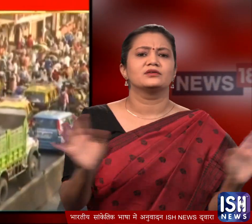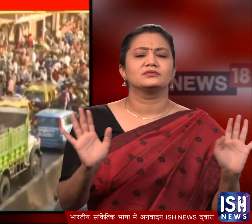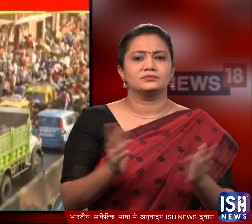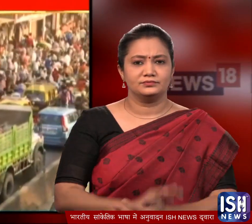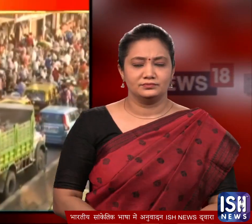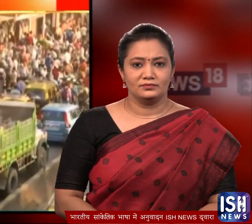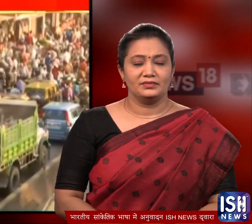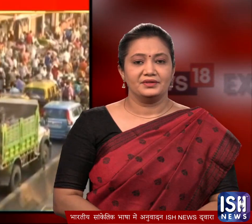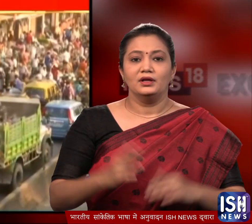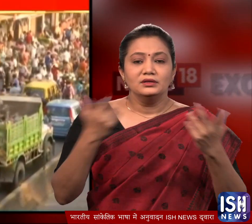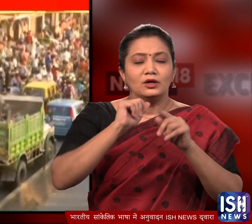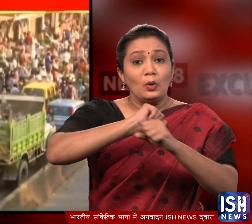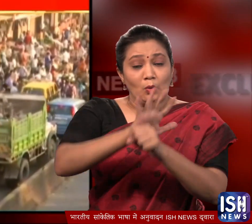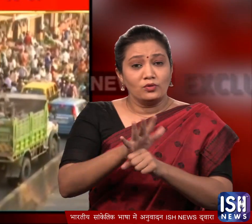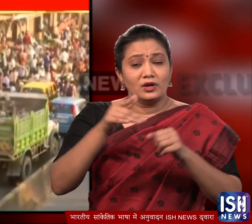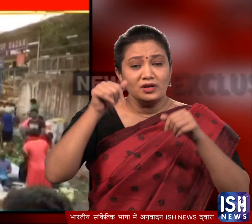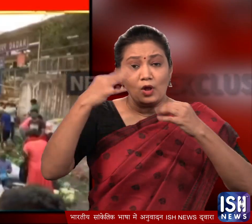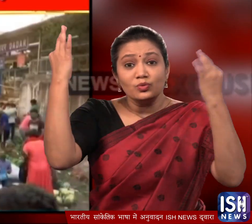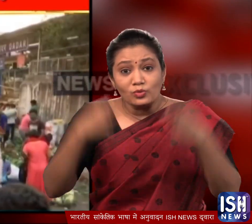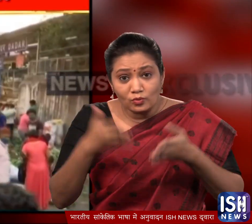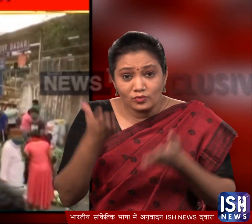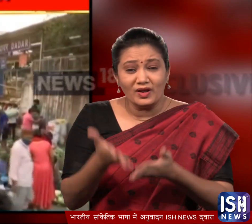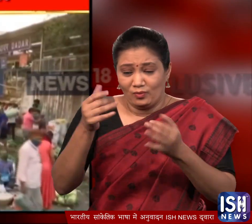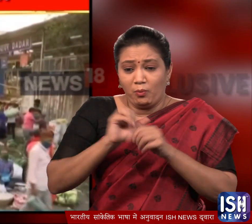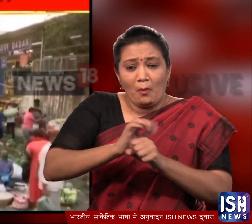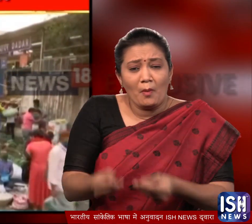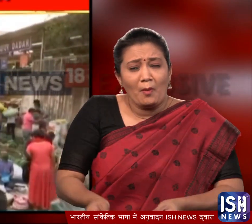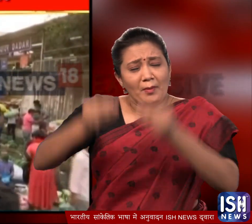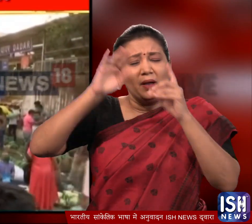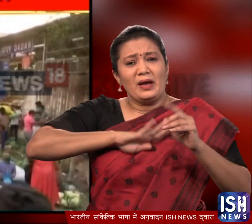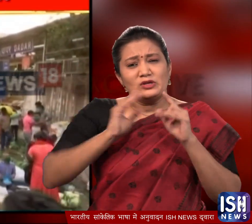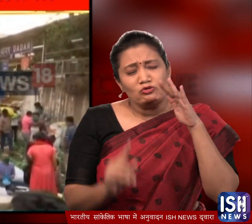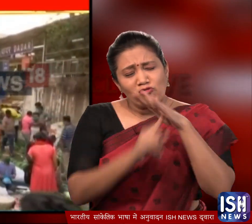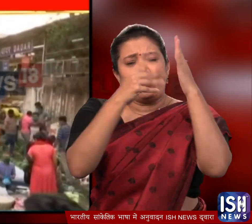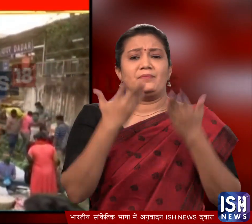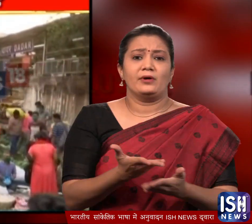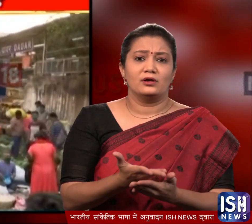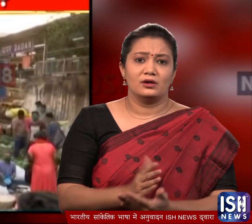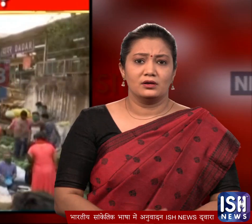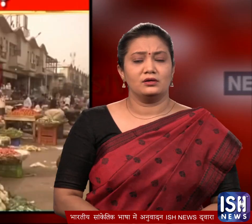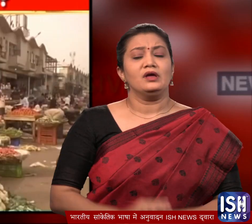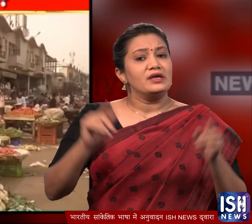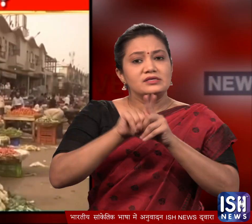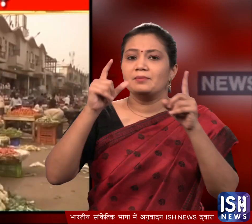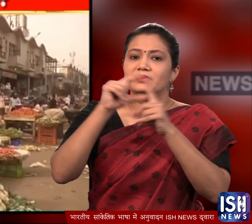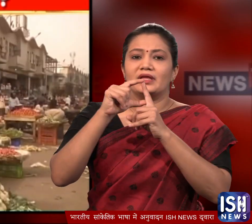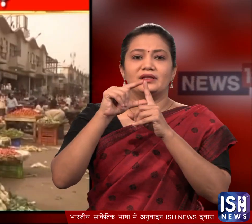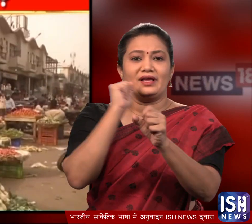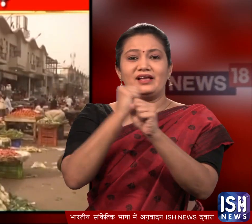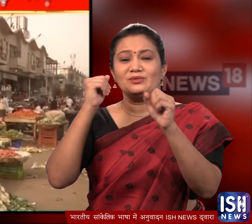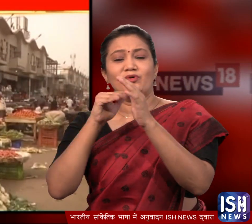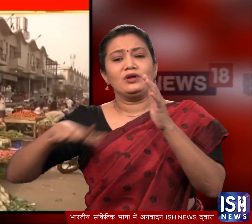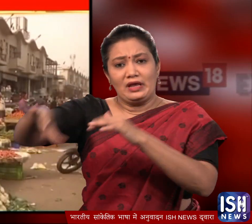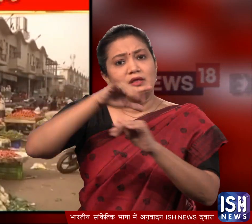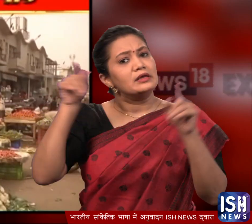भूल चुके हैं। ये हालात तब हैं जबकि कोरोना की नई लहर का सबसे ज्यादा खतरा महाराष्ट्र में ही है। कुछ यही हाल दिल्ली